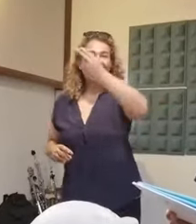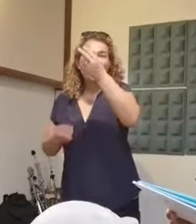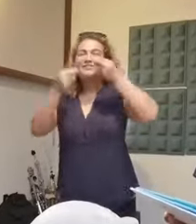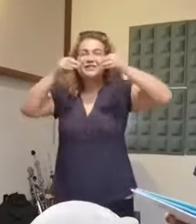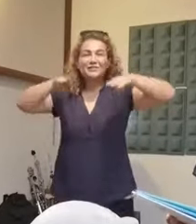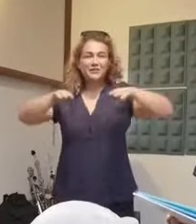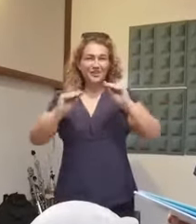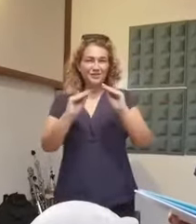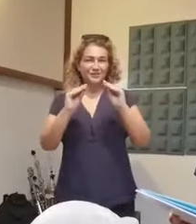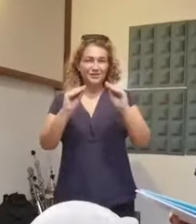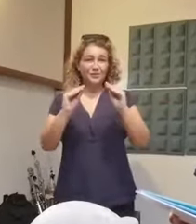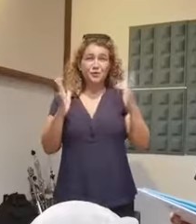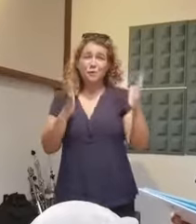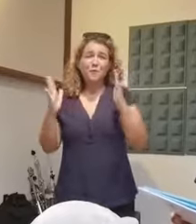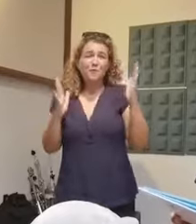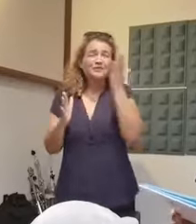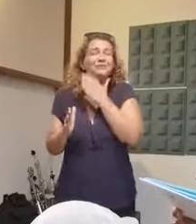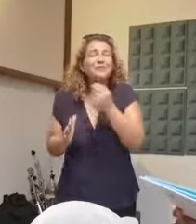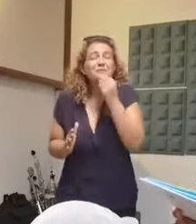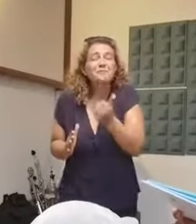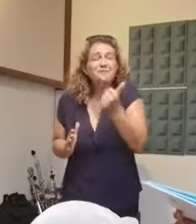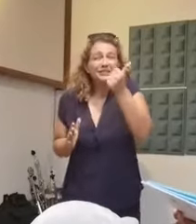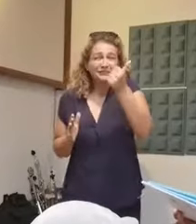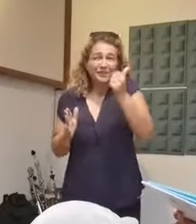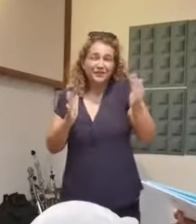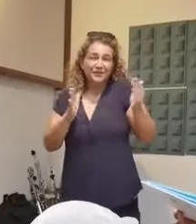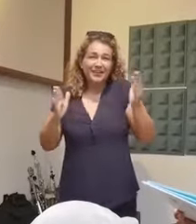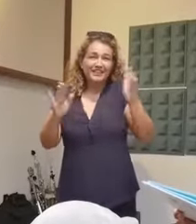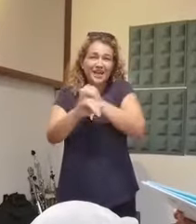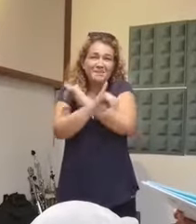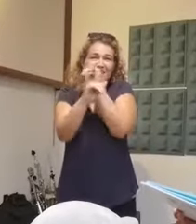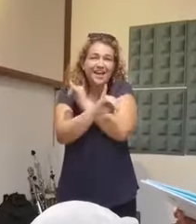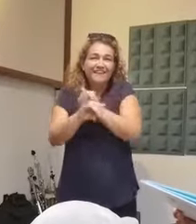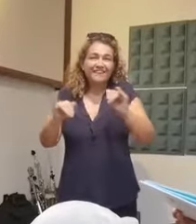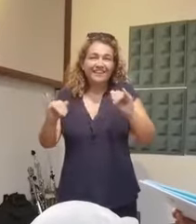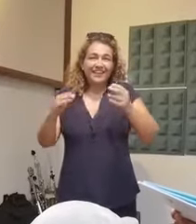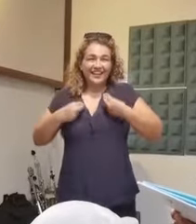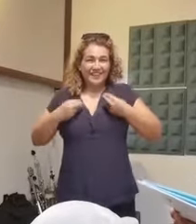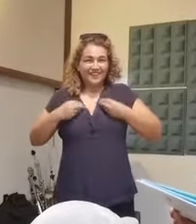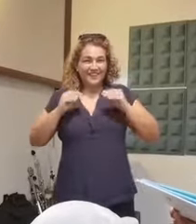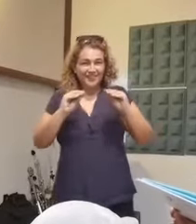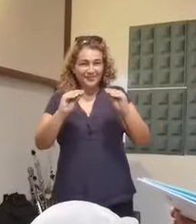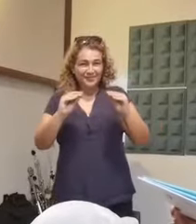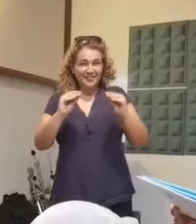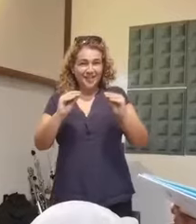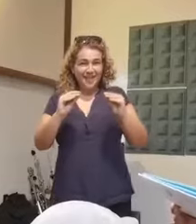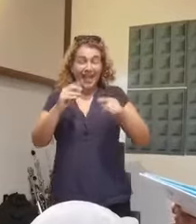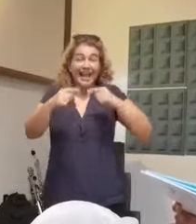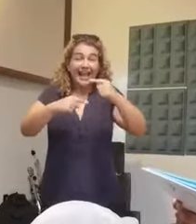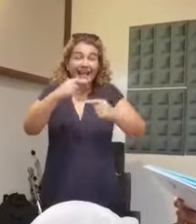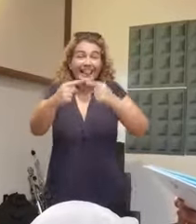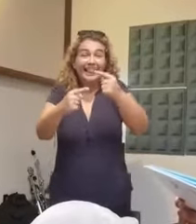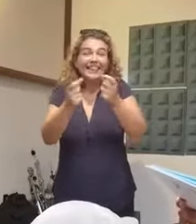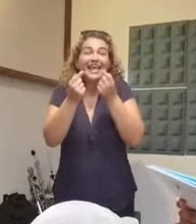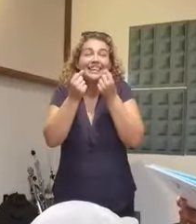El momento más bonito y la etapa más feliz. Cada día despertaba con más ganas